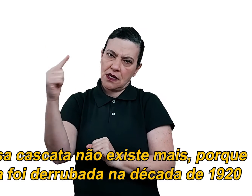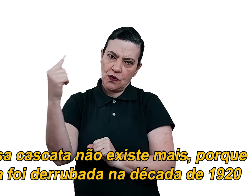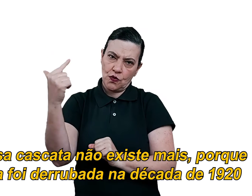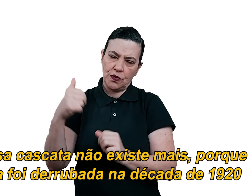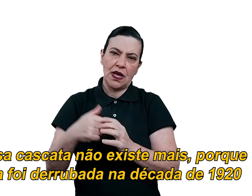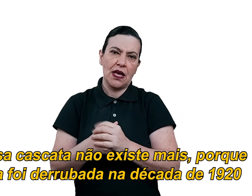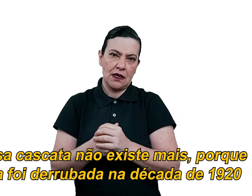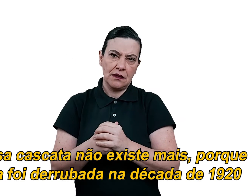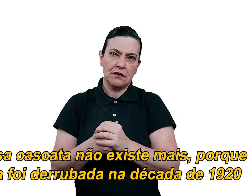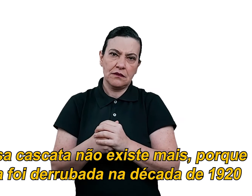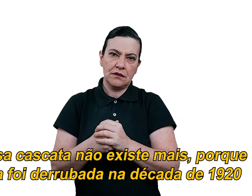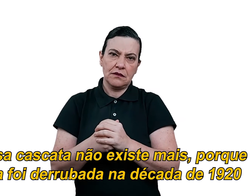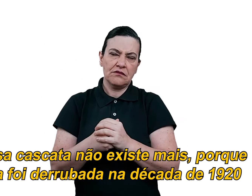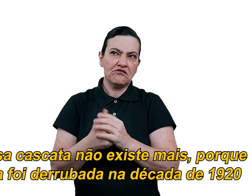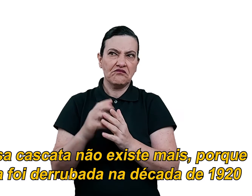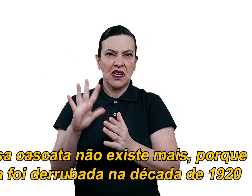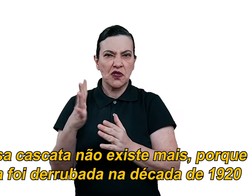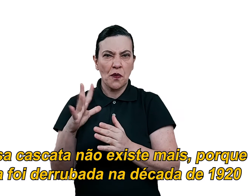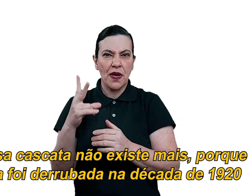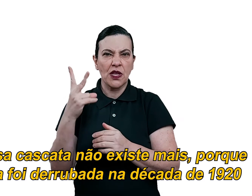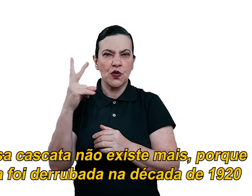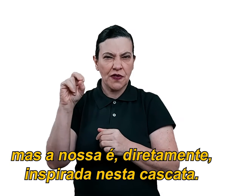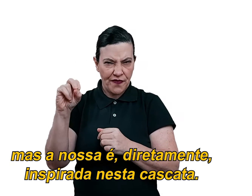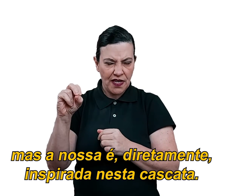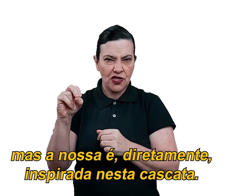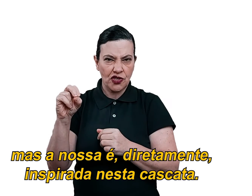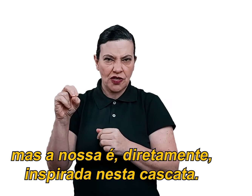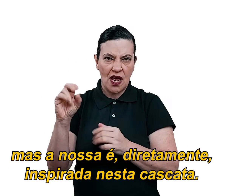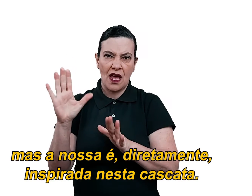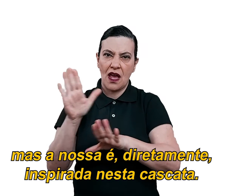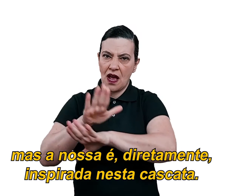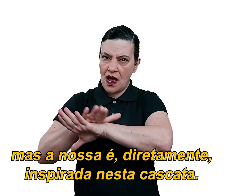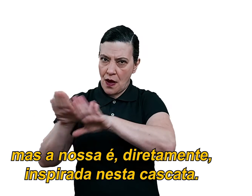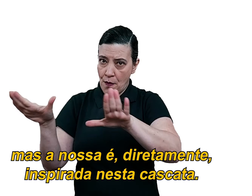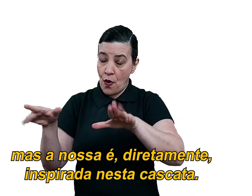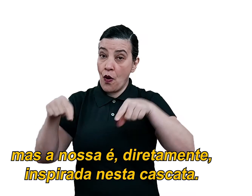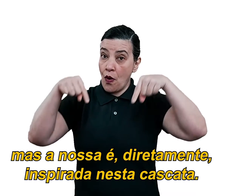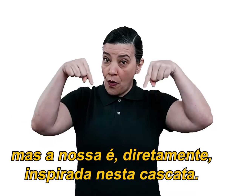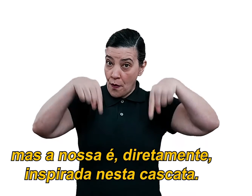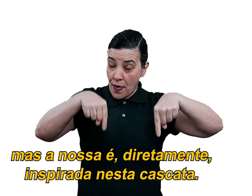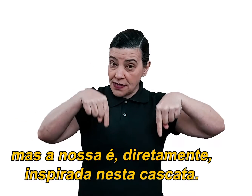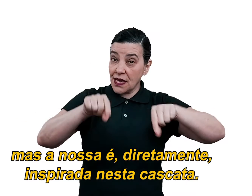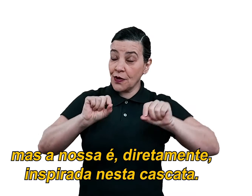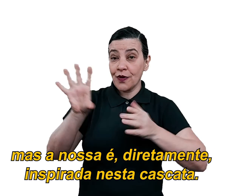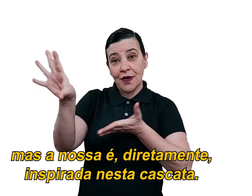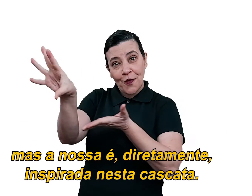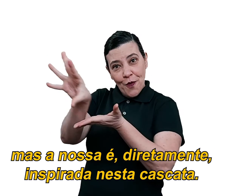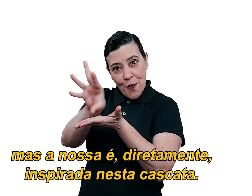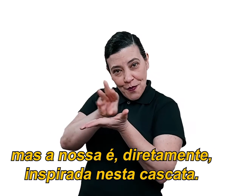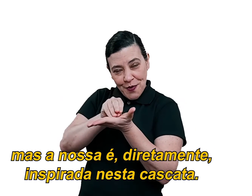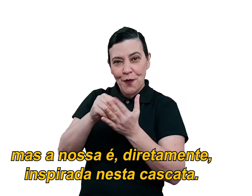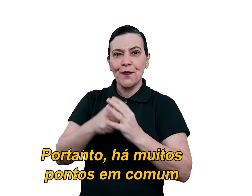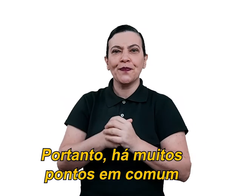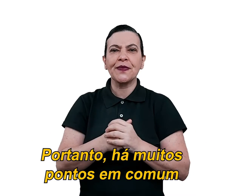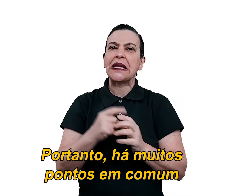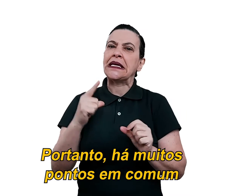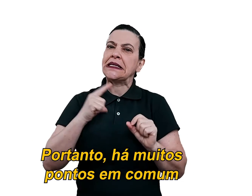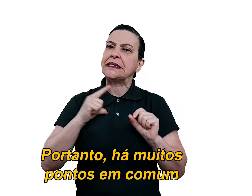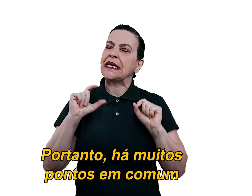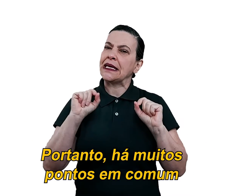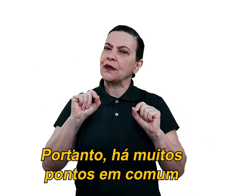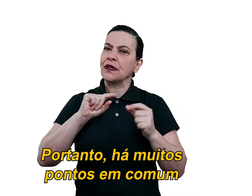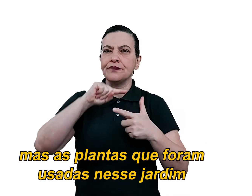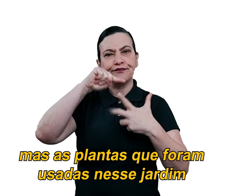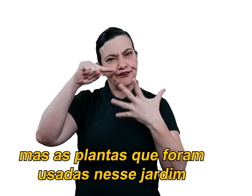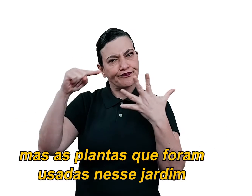né, porque ela foi derrubada na década de 20, mas a nossa é diretamente inspirada nessa cascata. Portanto, há muitos pontos